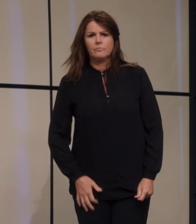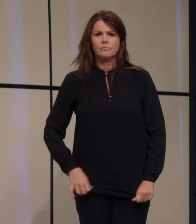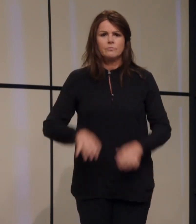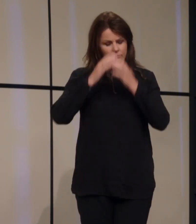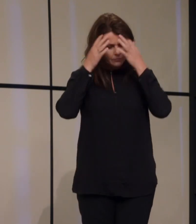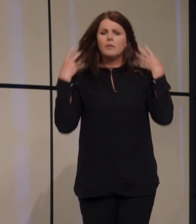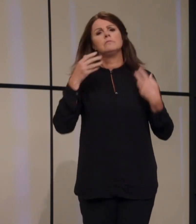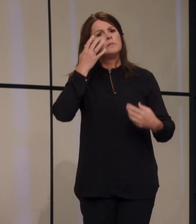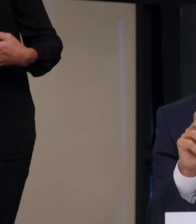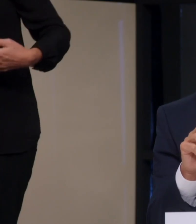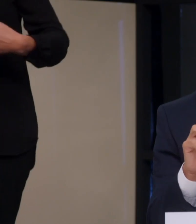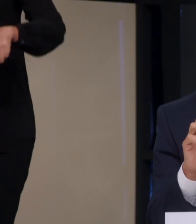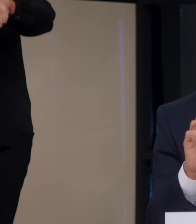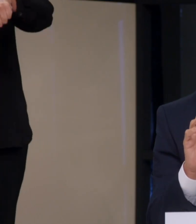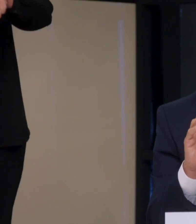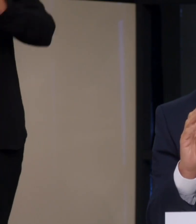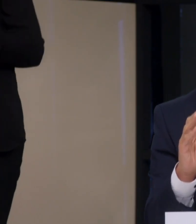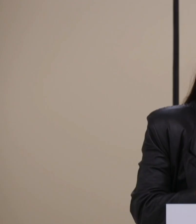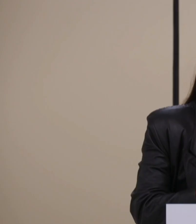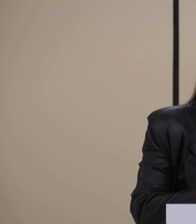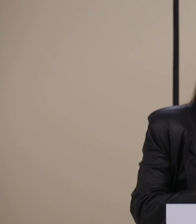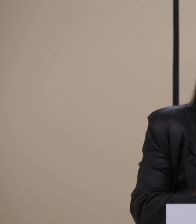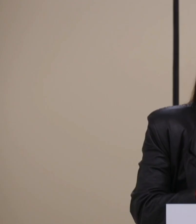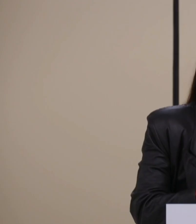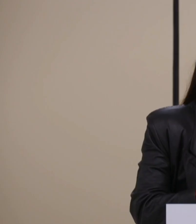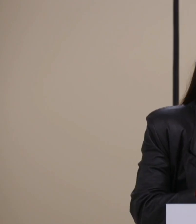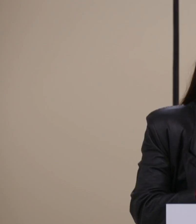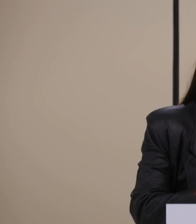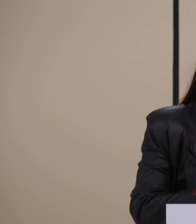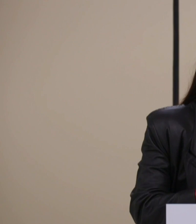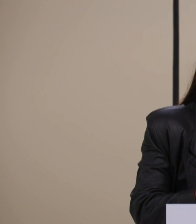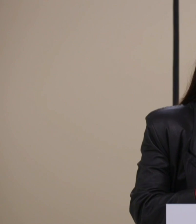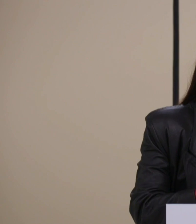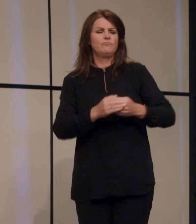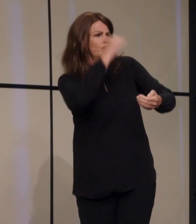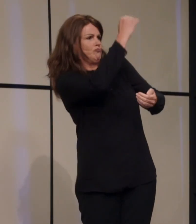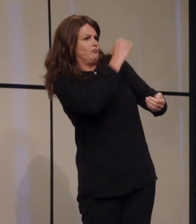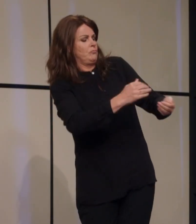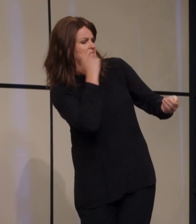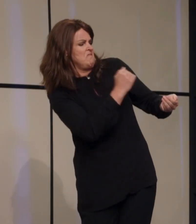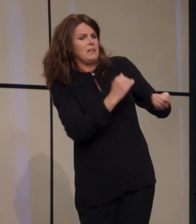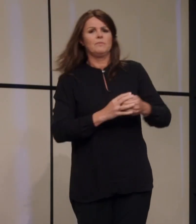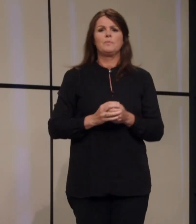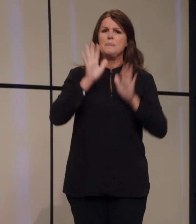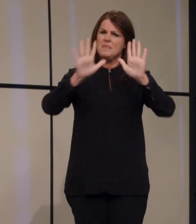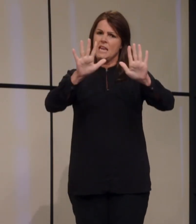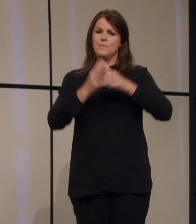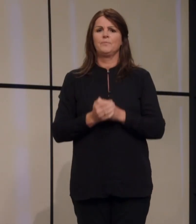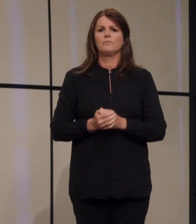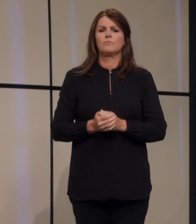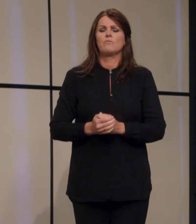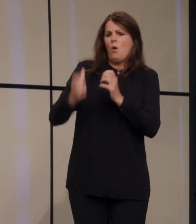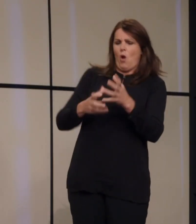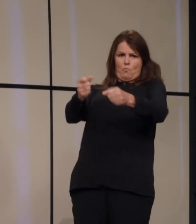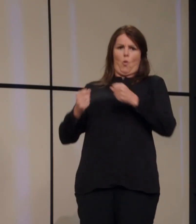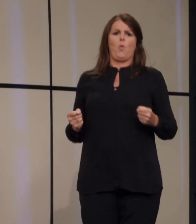Nou goed, tijd voor het tv-moment dat in onze klassificatie op de tiende plaats staat en dat is